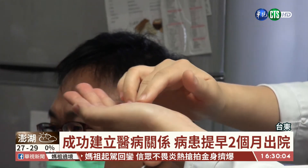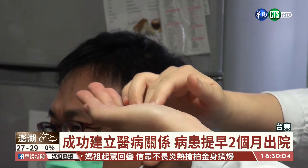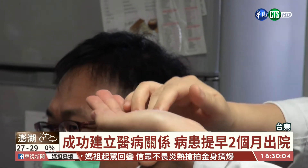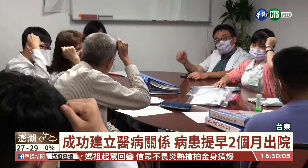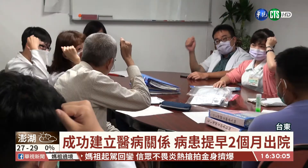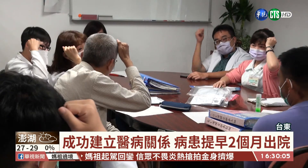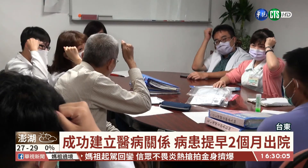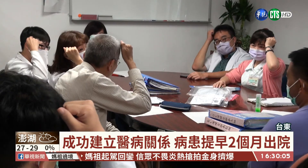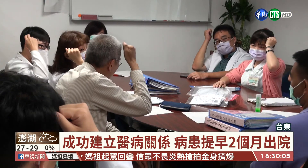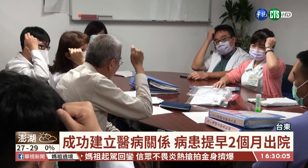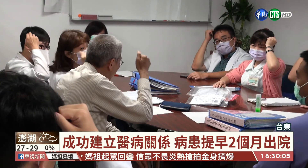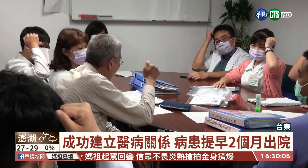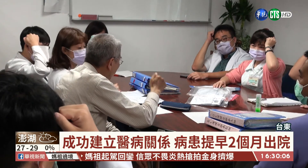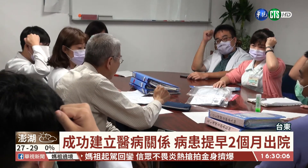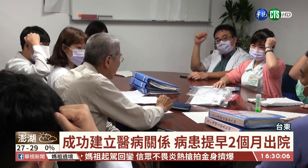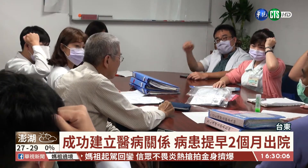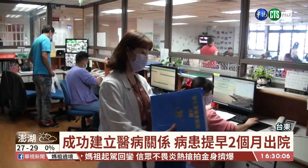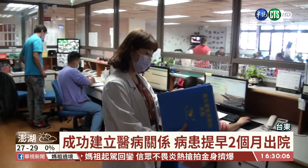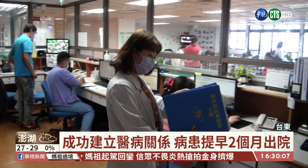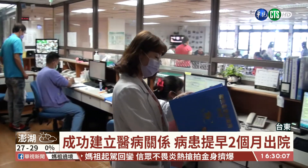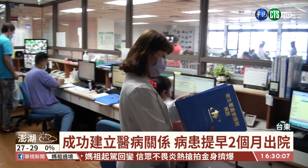病情好了真紧，提早2个月出院，